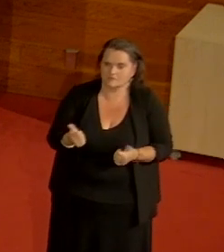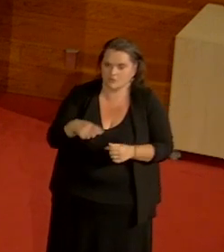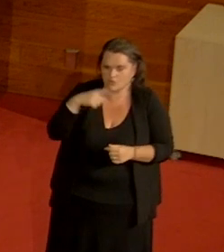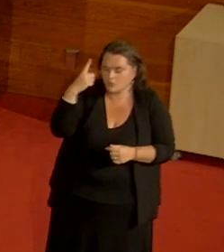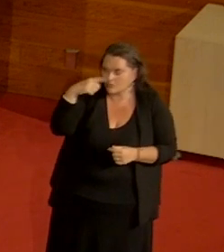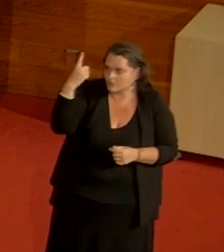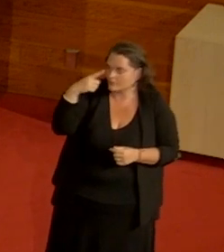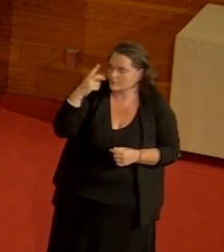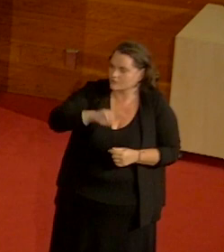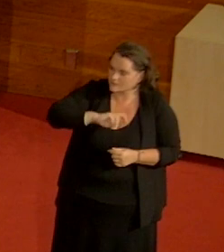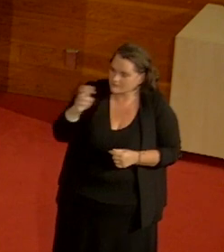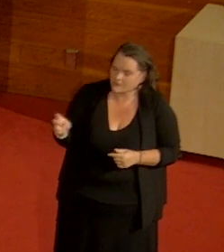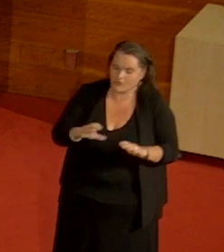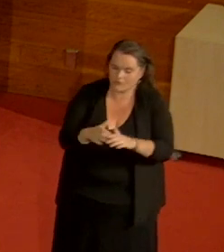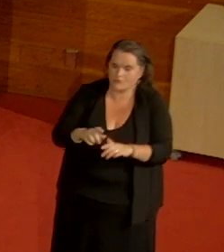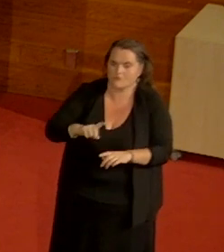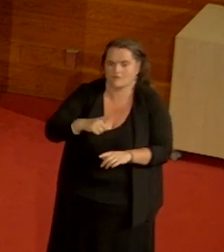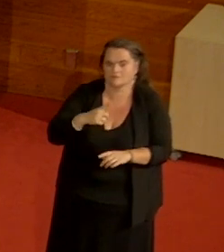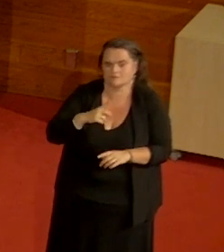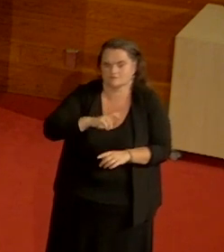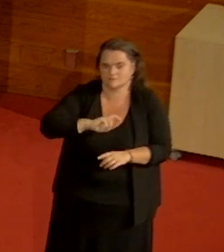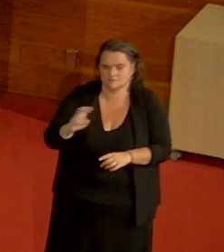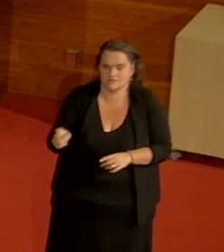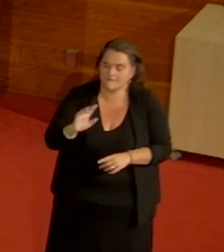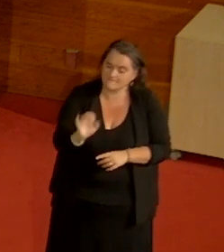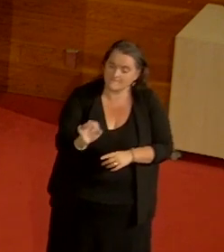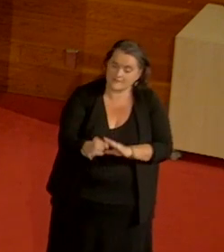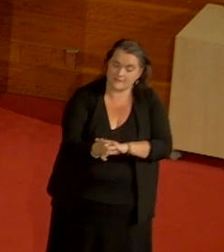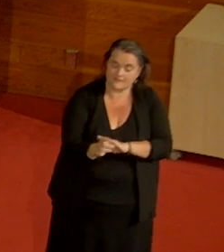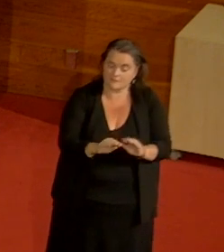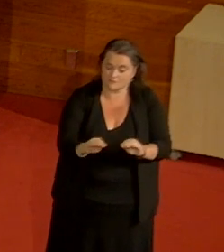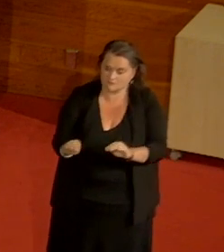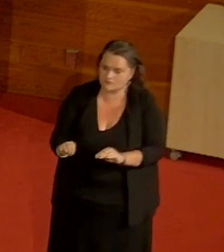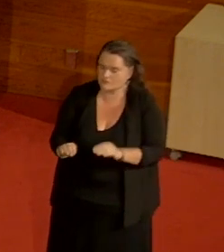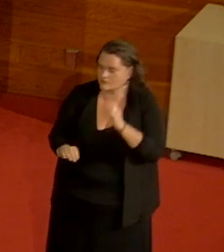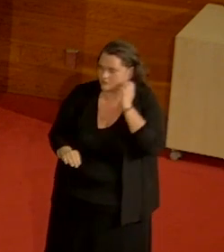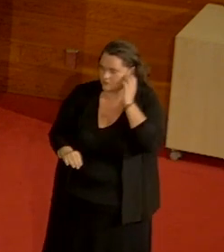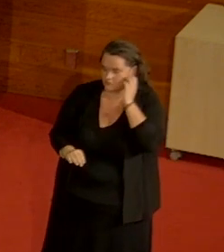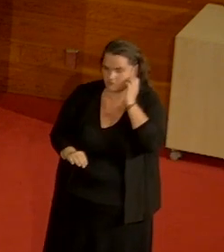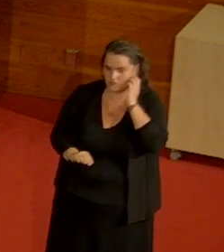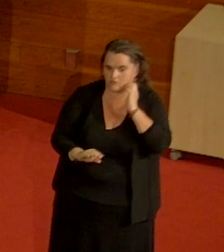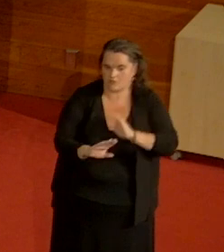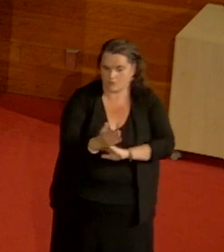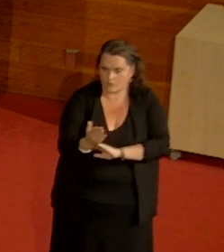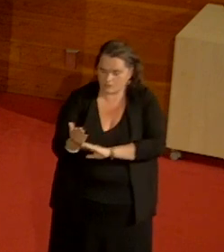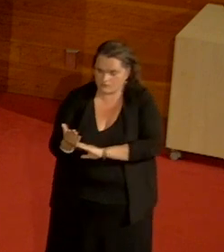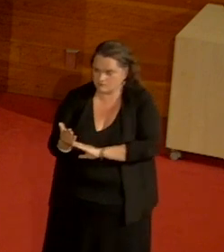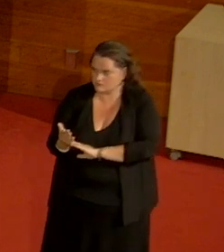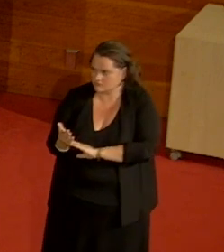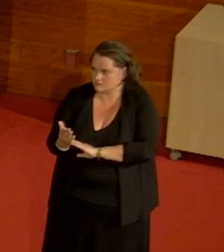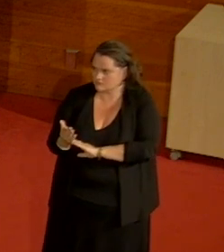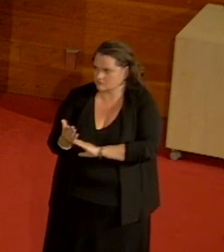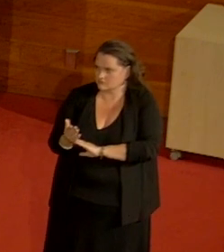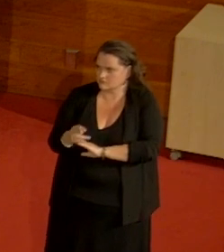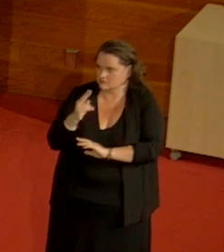y distintos grupos crean nociones de verdad es decir lo que hacen las propuestas culturales y artísticas más